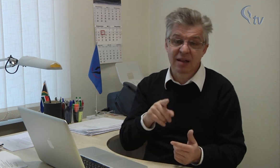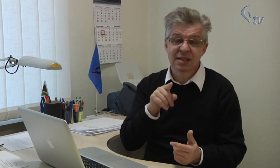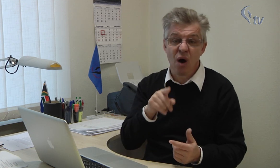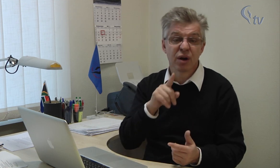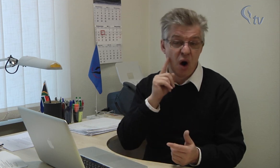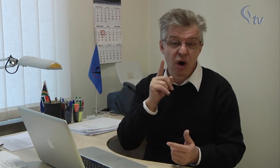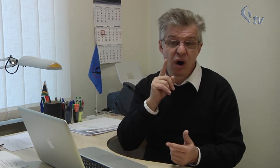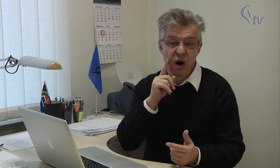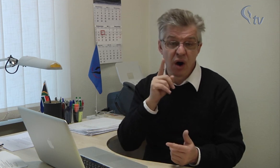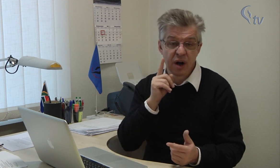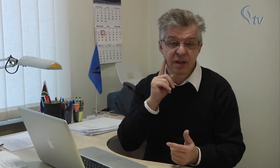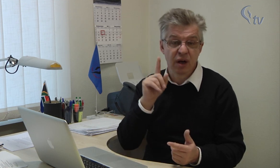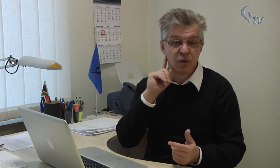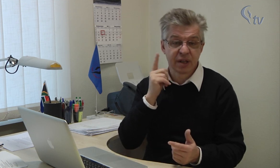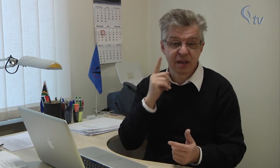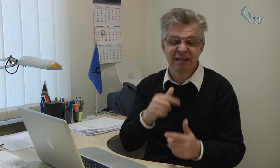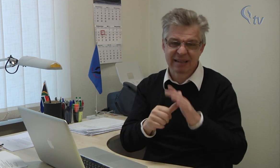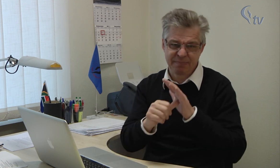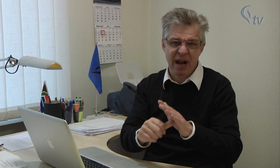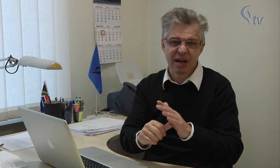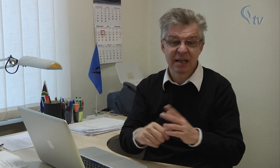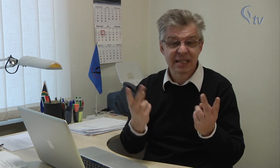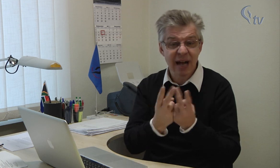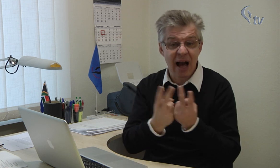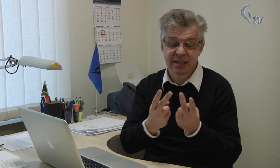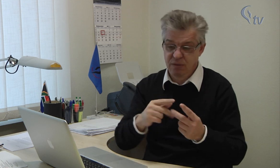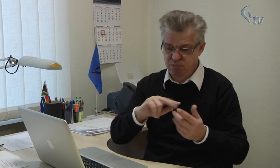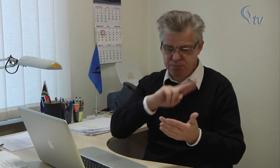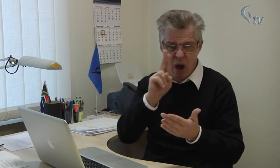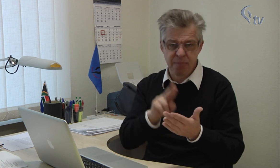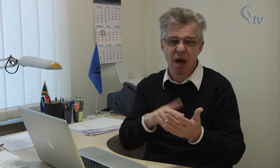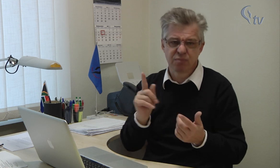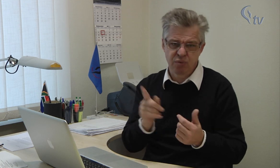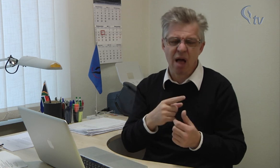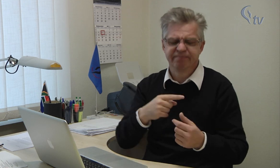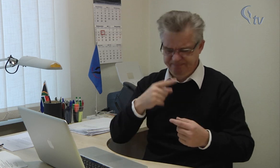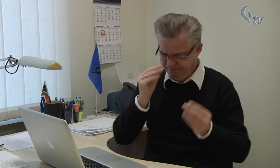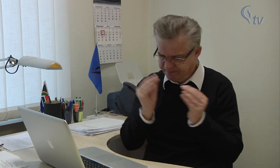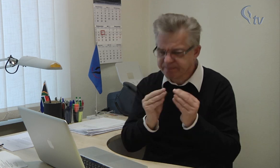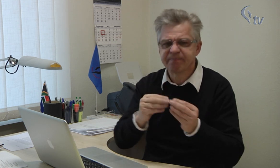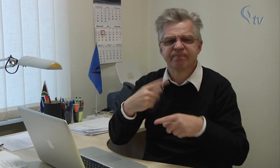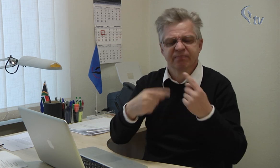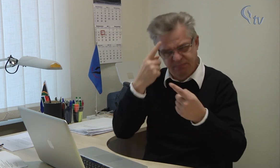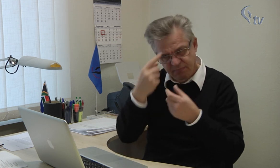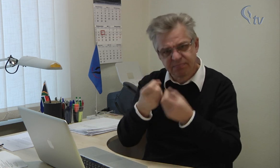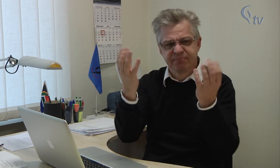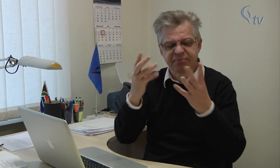Peab ütlema, et see on kurtide noorte diskrimineerimine ja sellist probleemi tuleb jätkuvalt teadvustada ja sellele